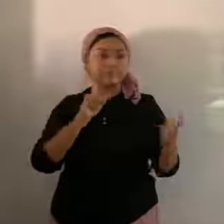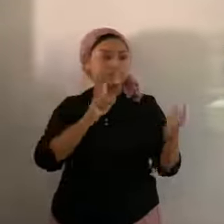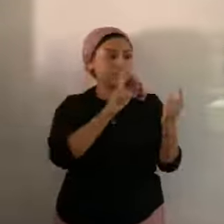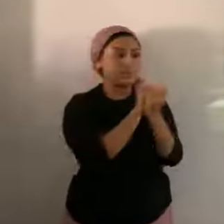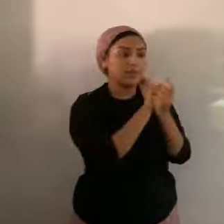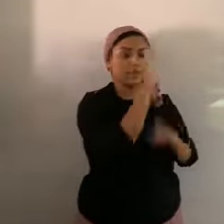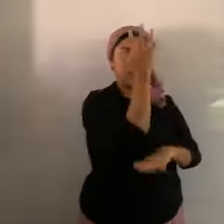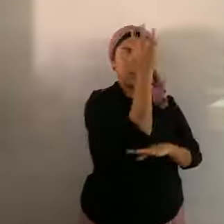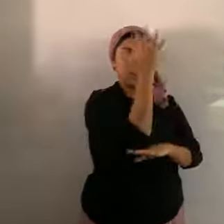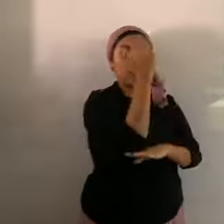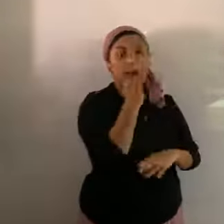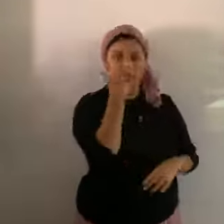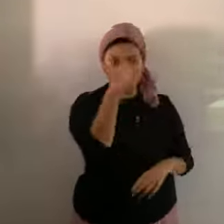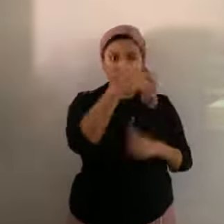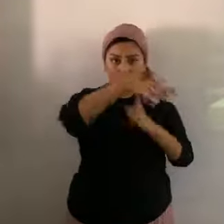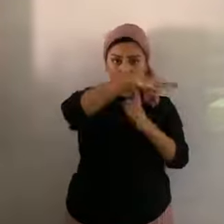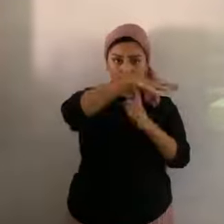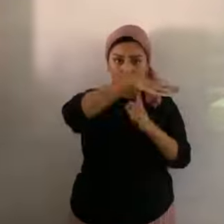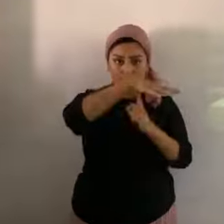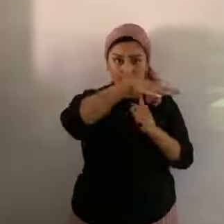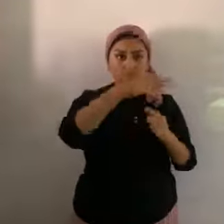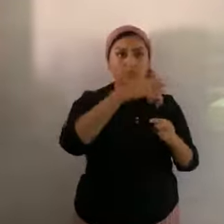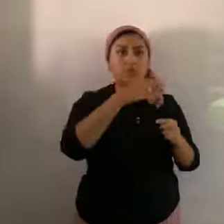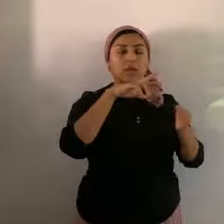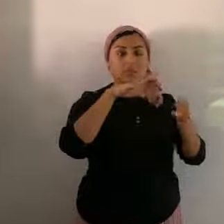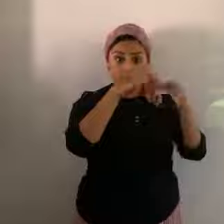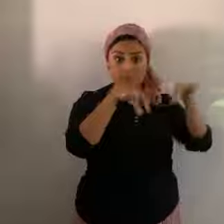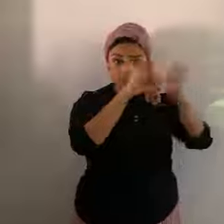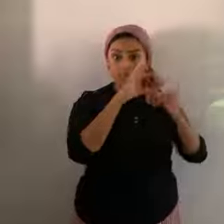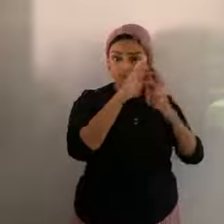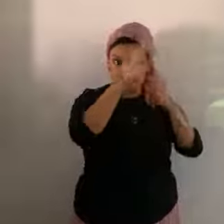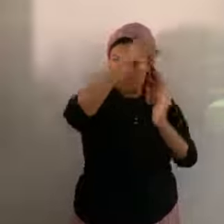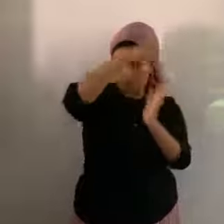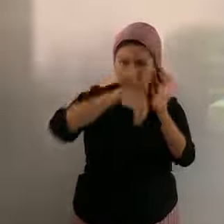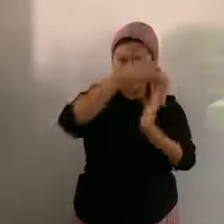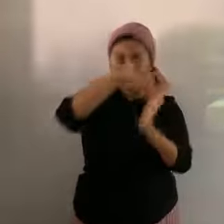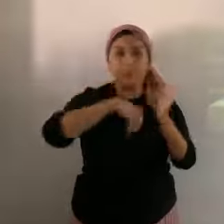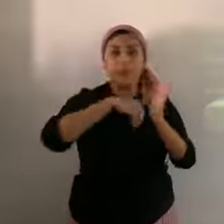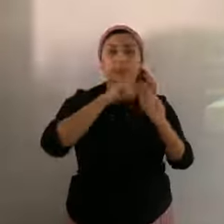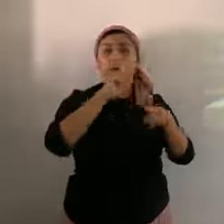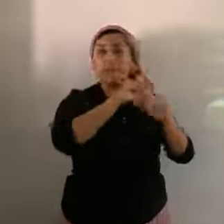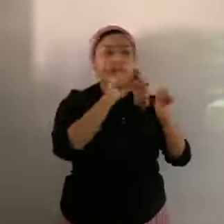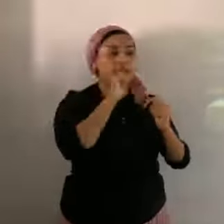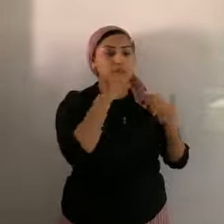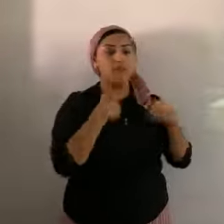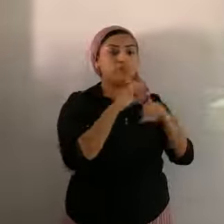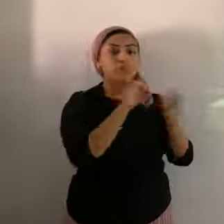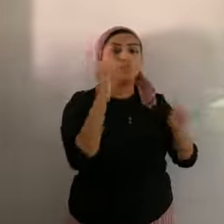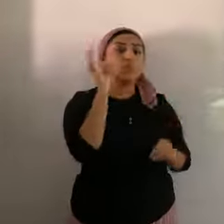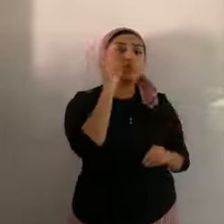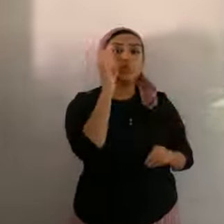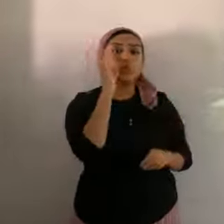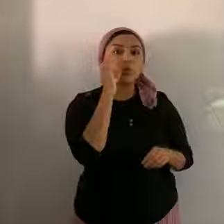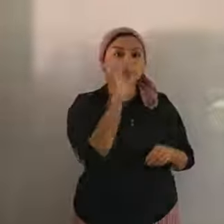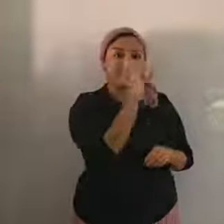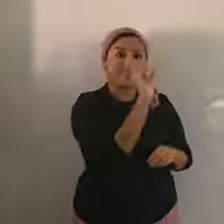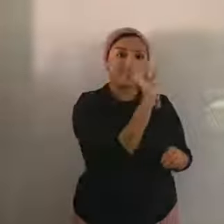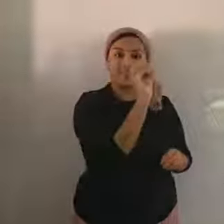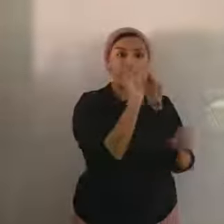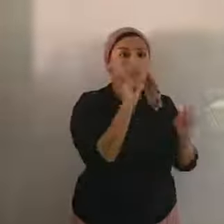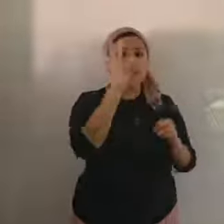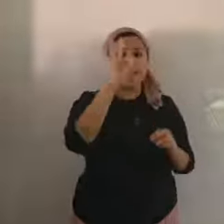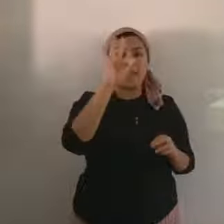tenía follaje verde, eso es importante que lo anoten si quieren, pero no tenía ni siquiera pequeños frutos, no